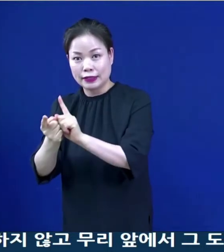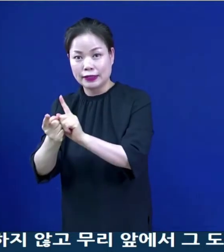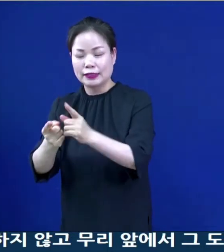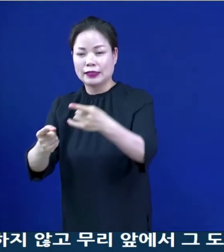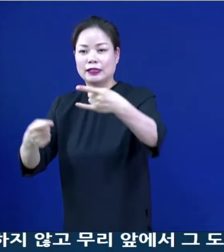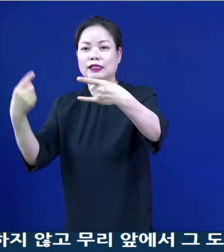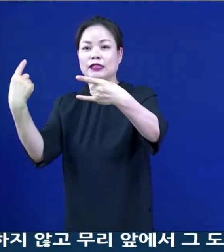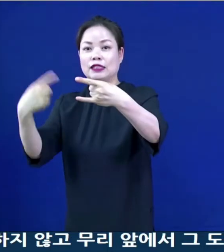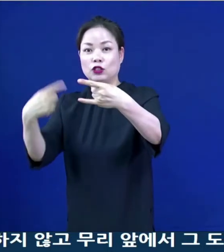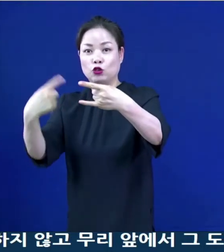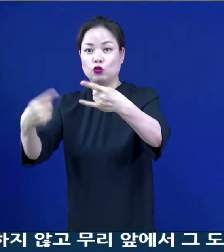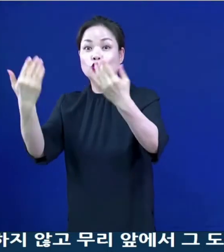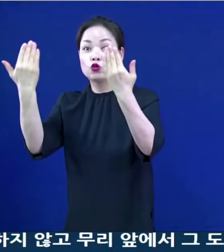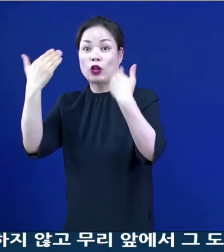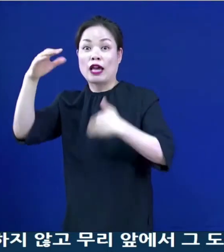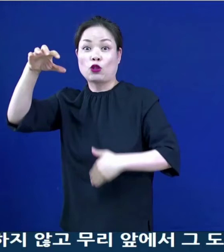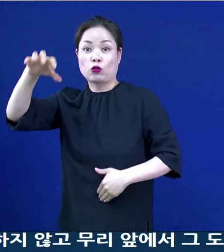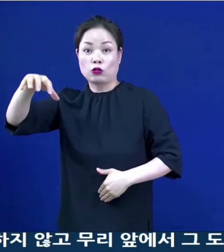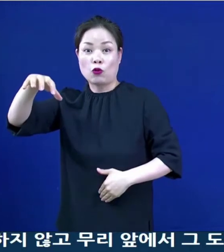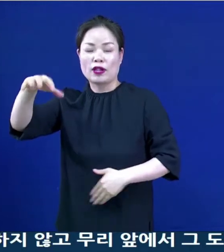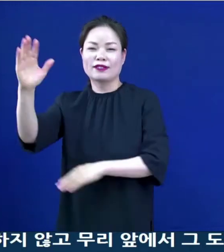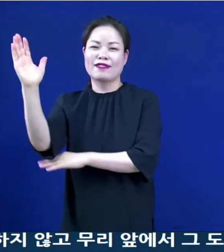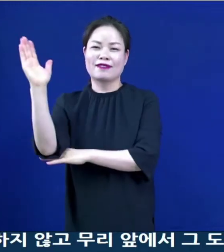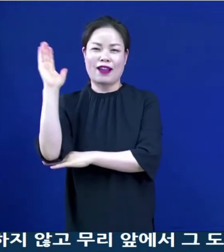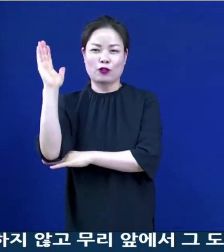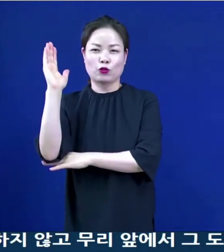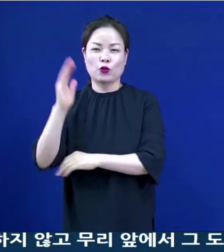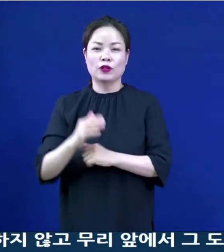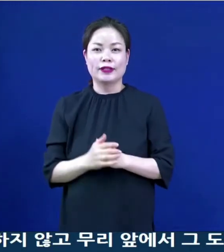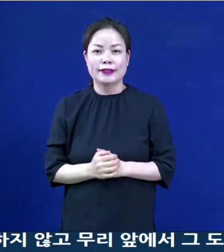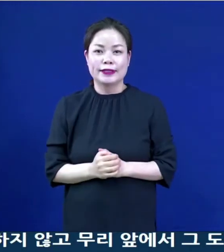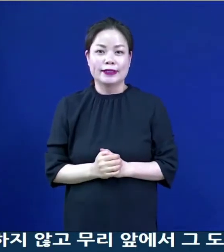두란노 서원에서 강론을 했다. 근데 그